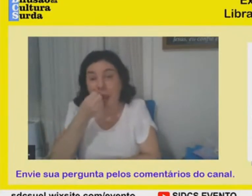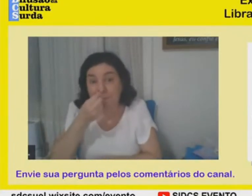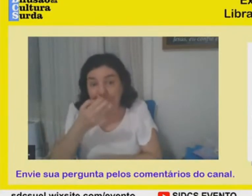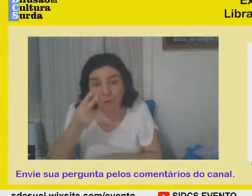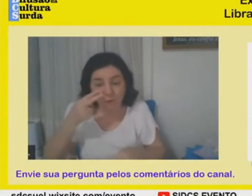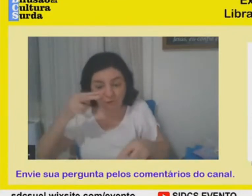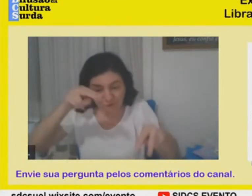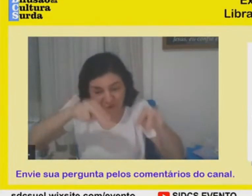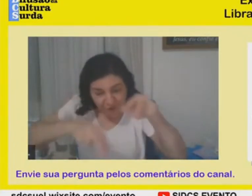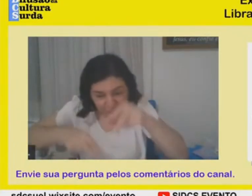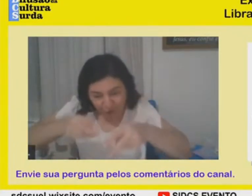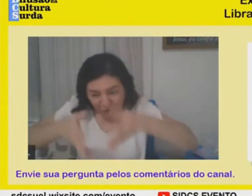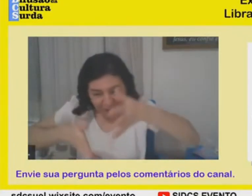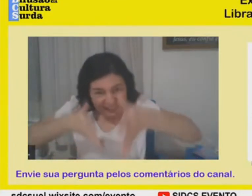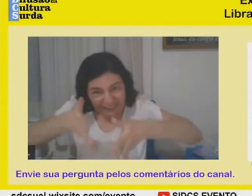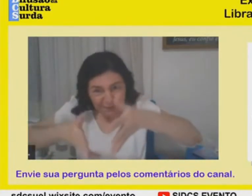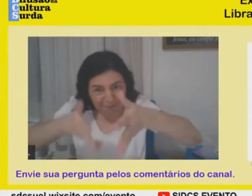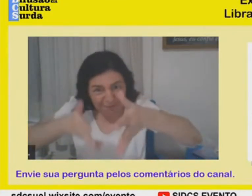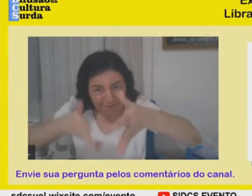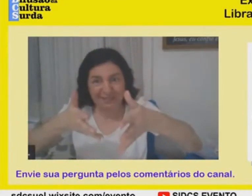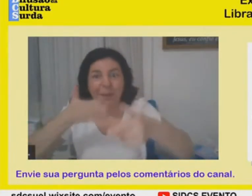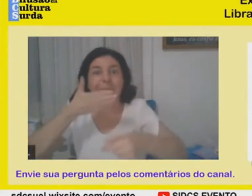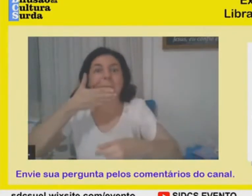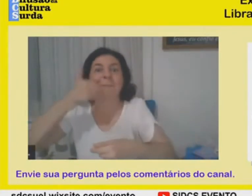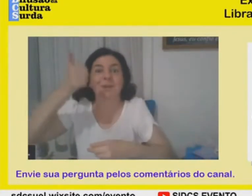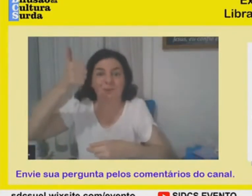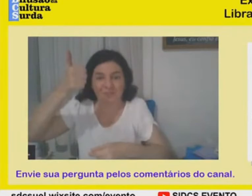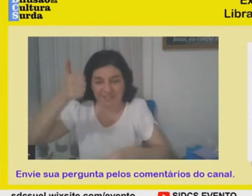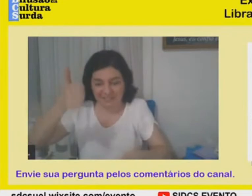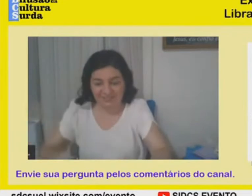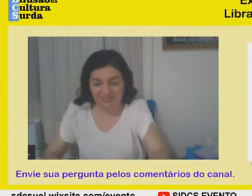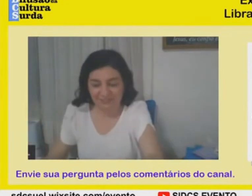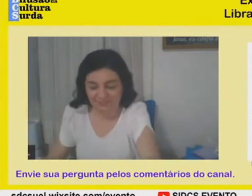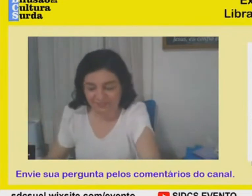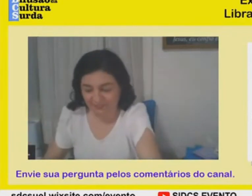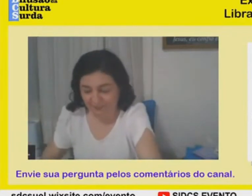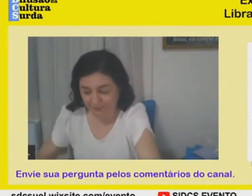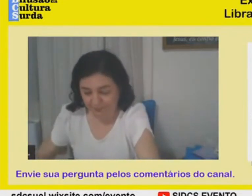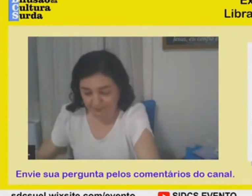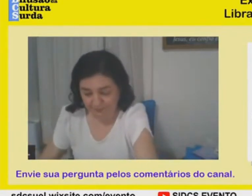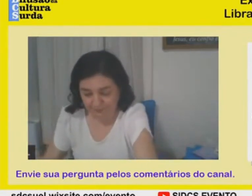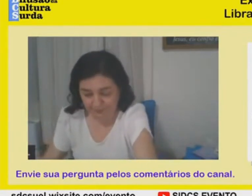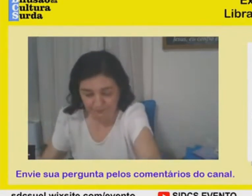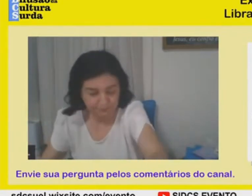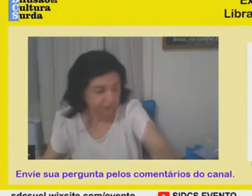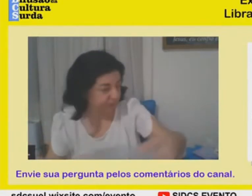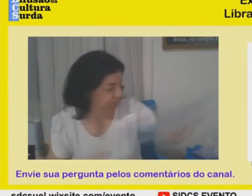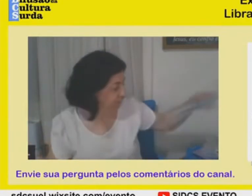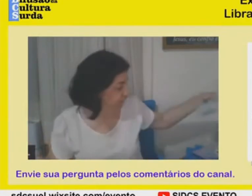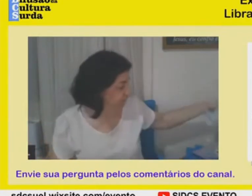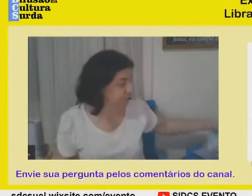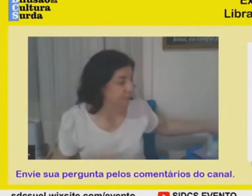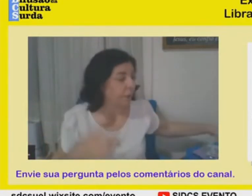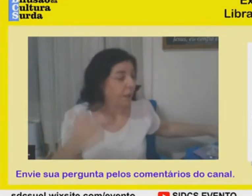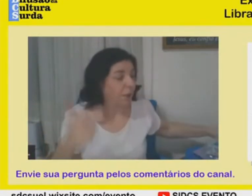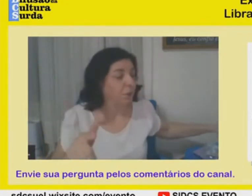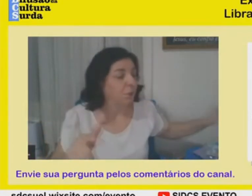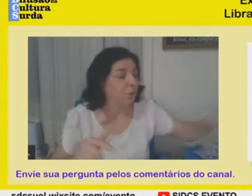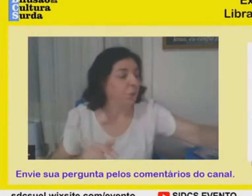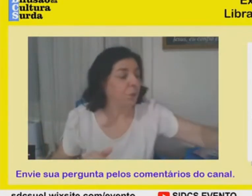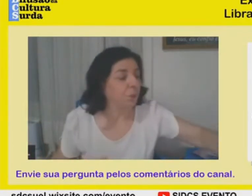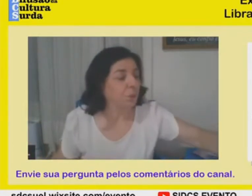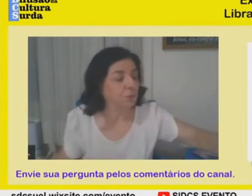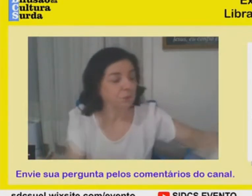fui buscar para poder ensinar os meus alunos surdos. E para os surdos precisa ser assim, visual, em língua